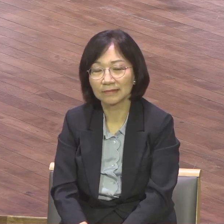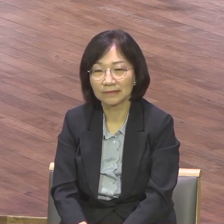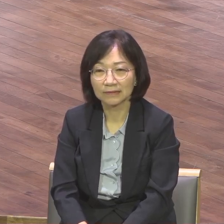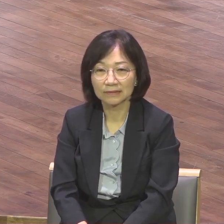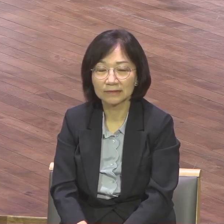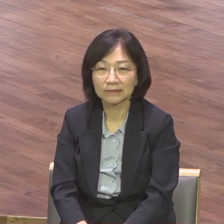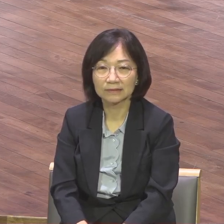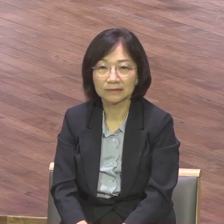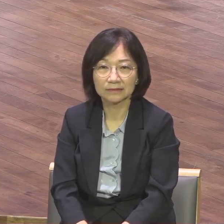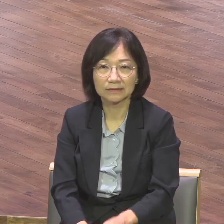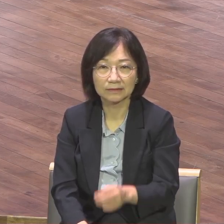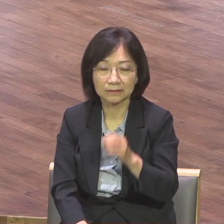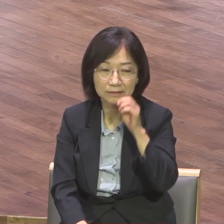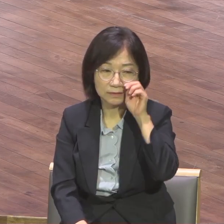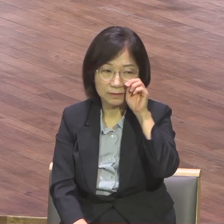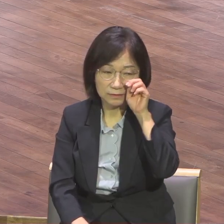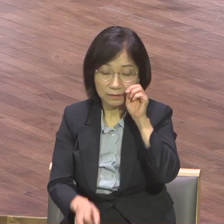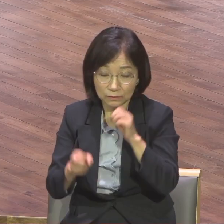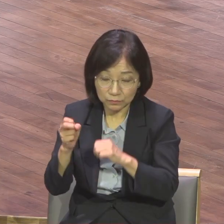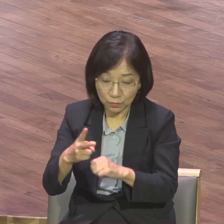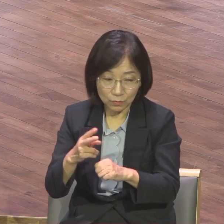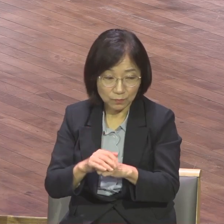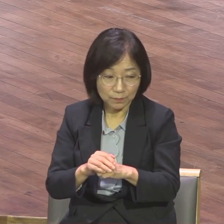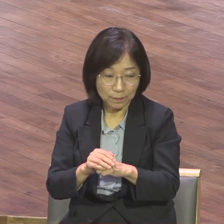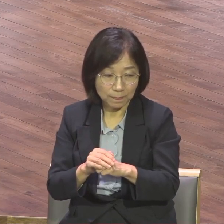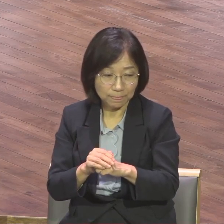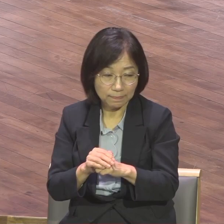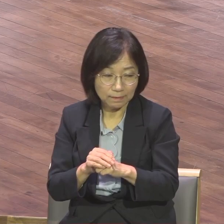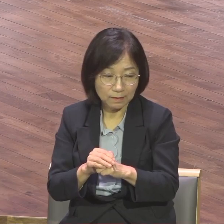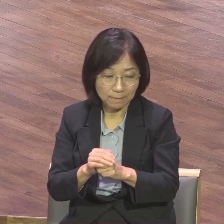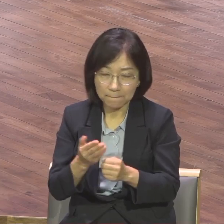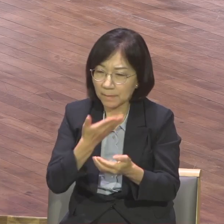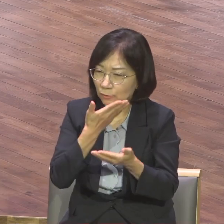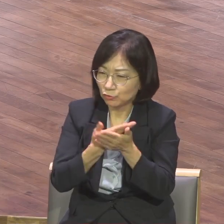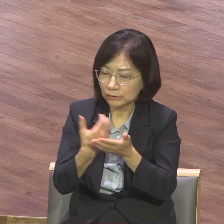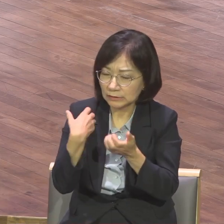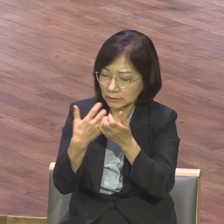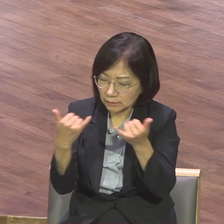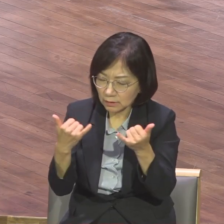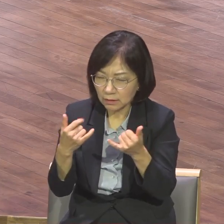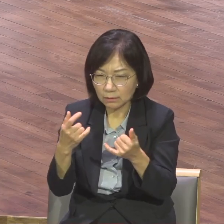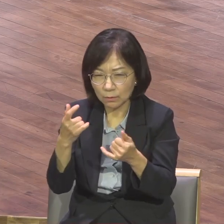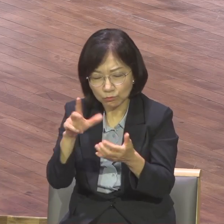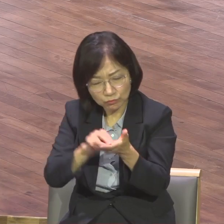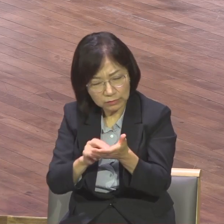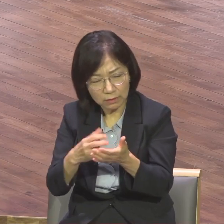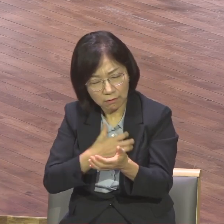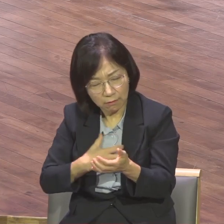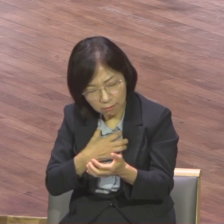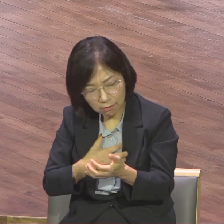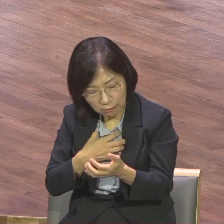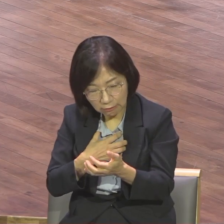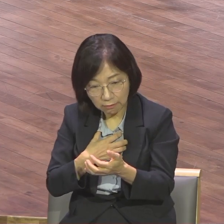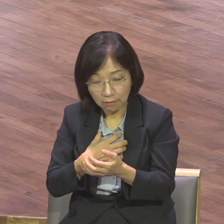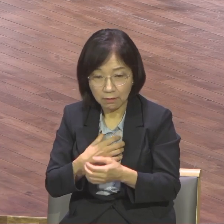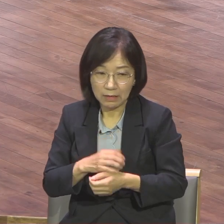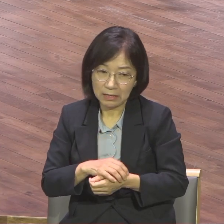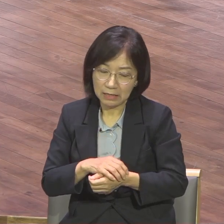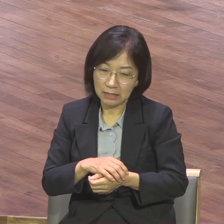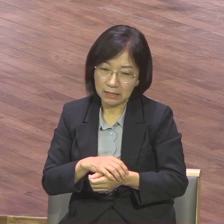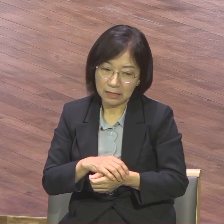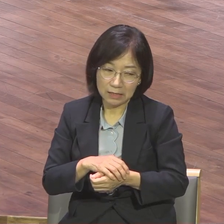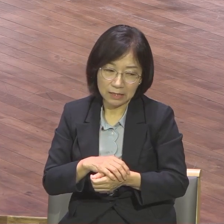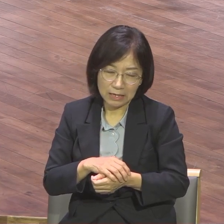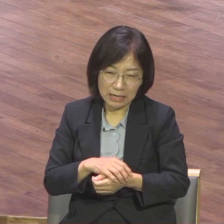있는데 몰라요 중자들은. 저만 알아요. 개인적으로 그렇게 할 수밖에 없지. 그건